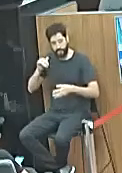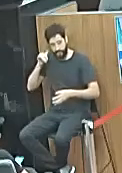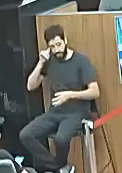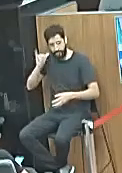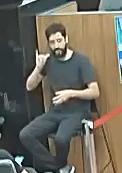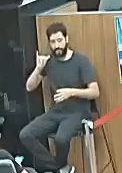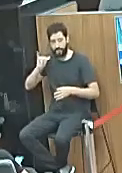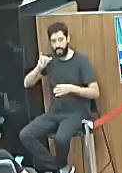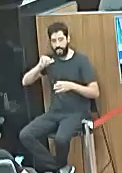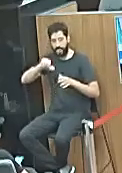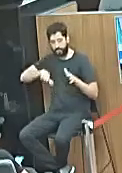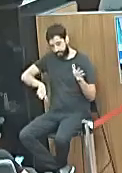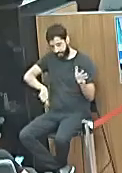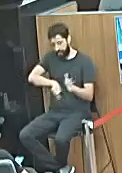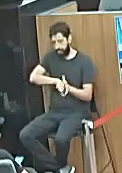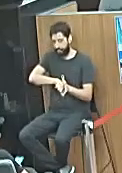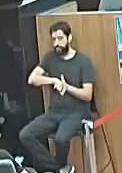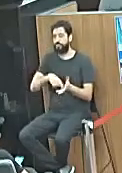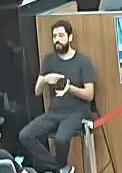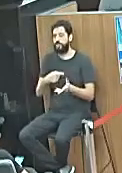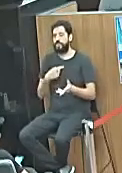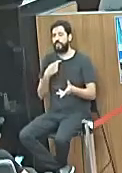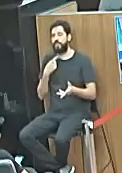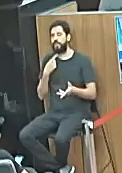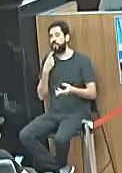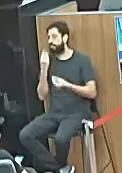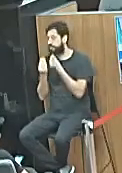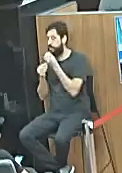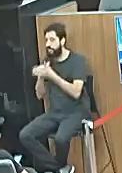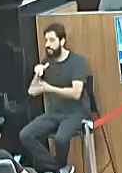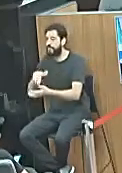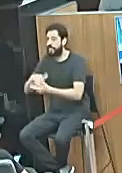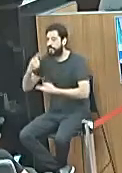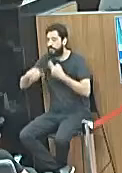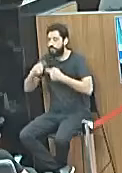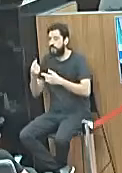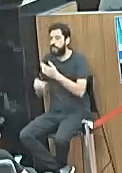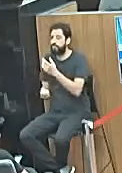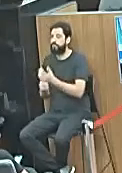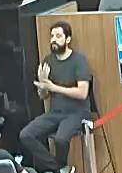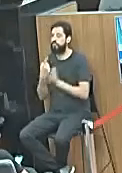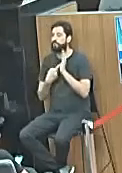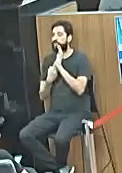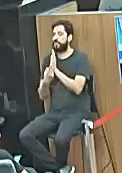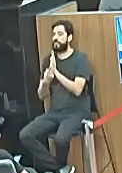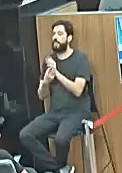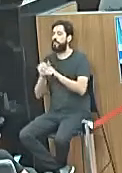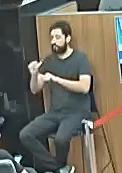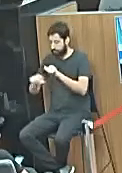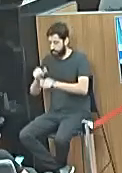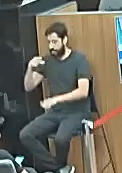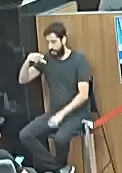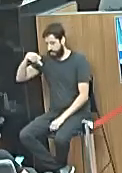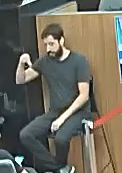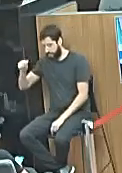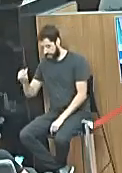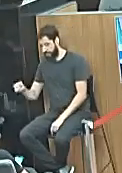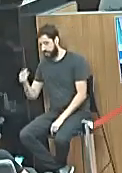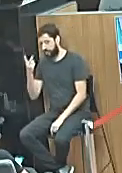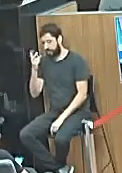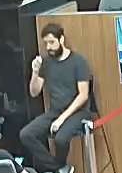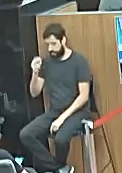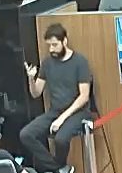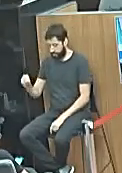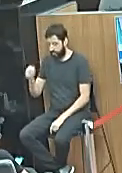criminalidade como resultado das discussões foram apresentadas sugestões de alteração no ppa g 2020 e